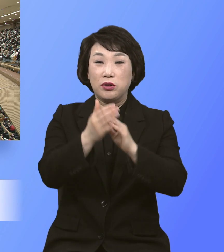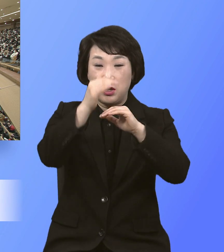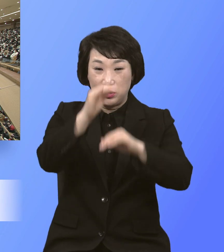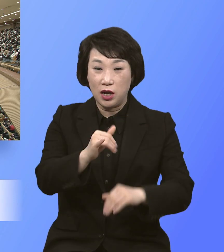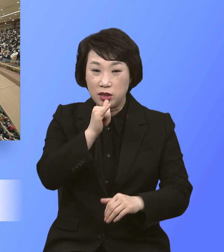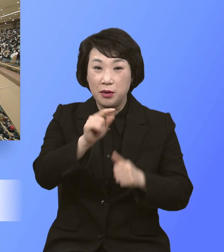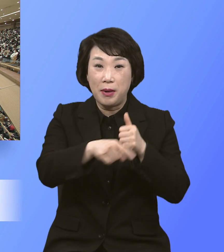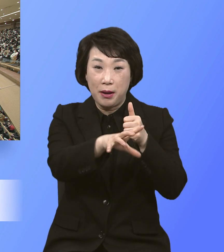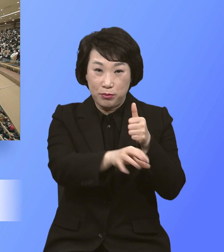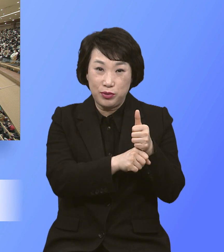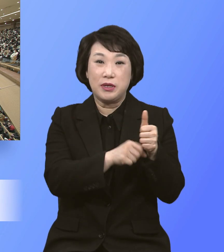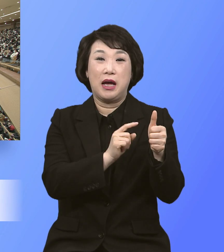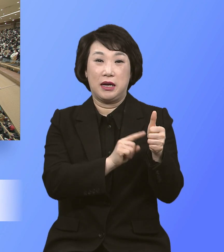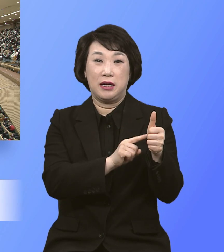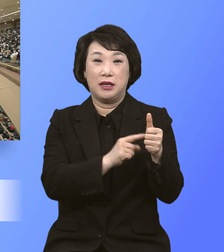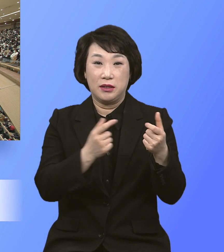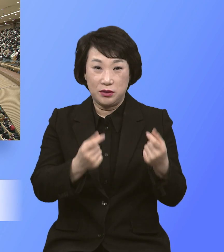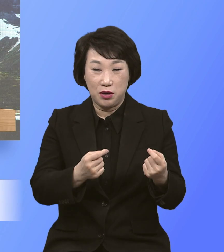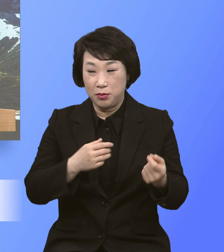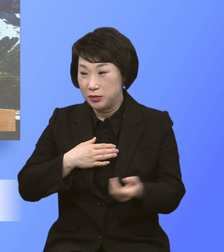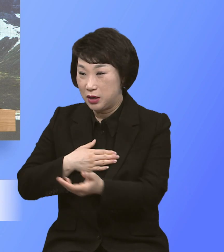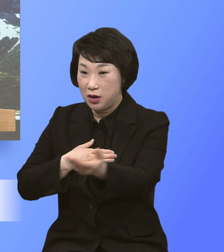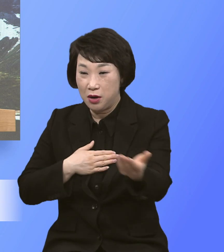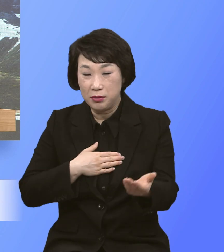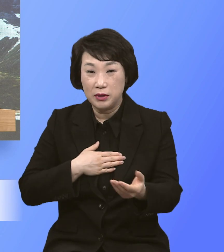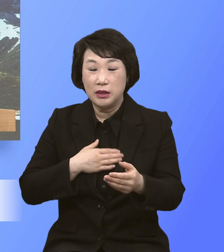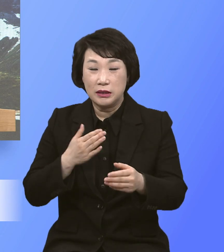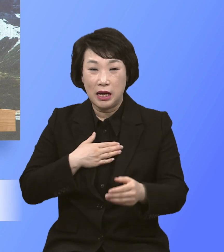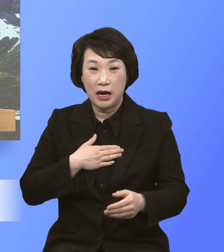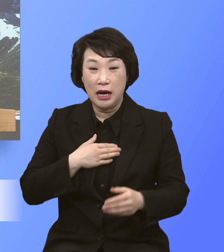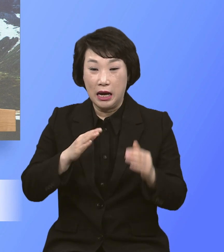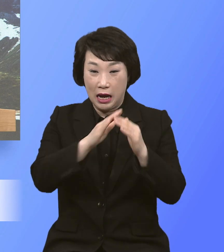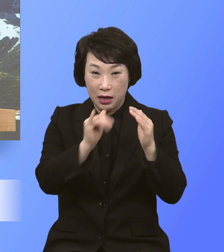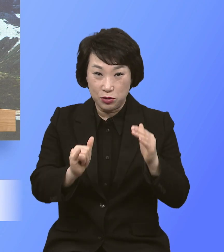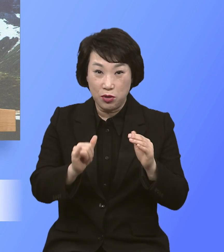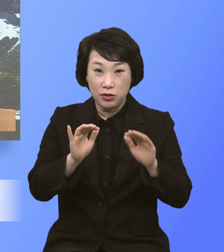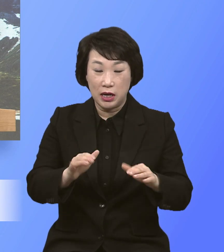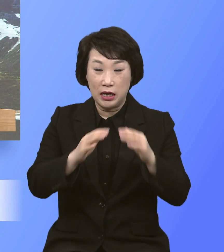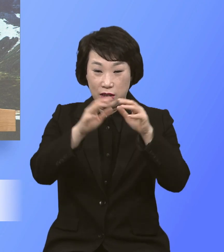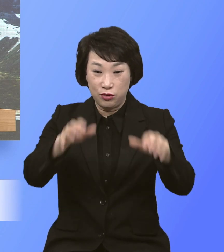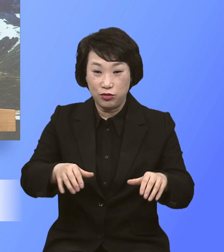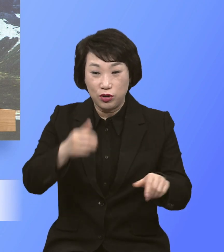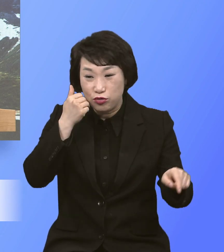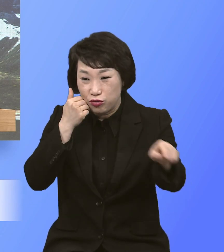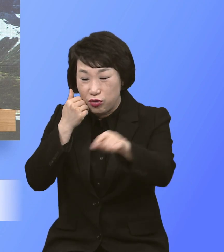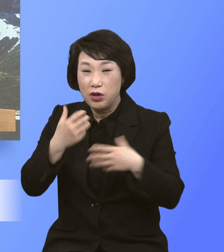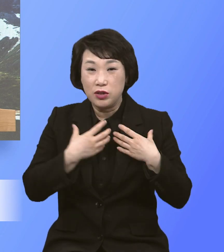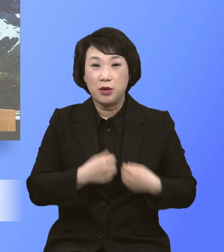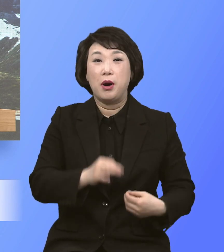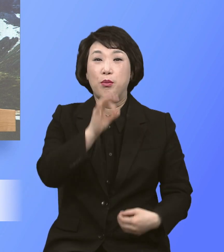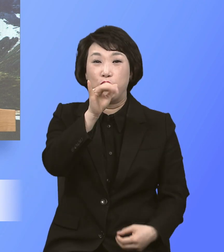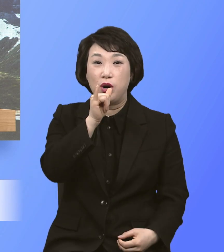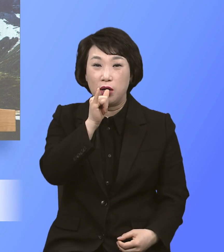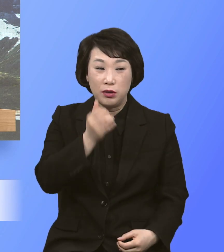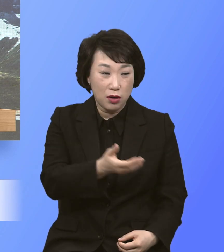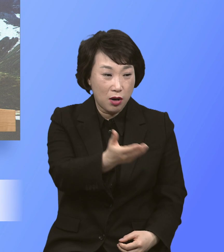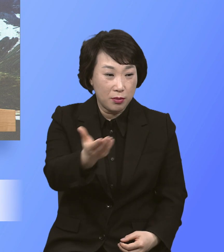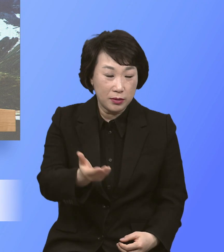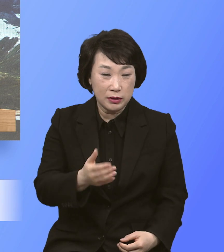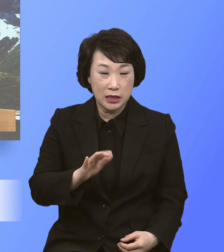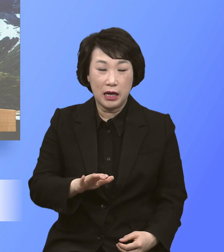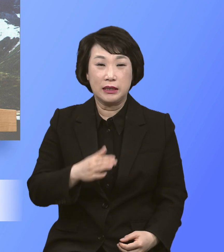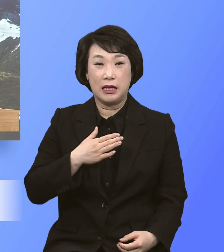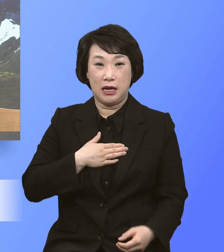본문의 백부장과 같이 당신과 당신 가족과 이웃의 절망적인 불가능을